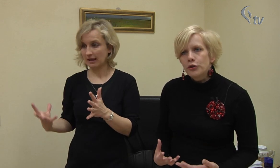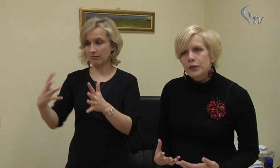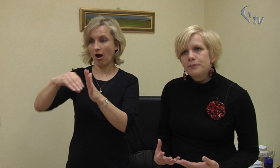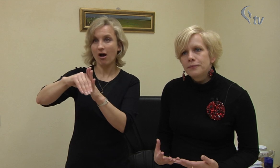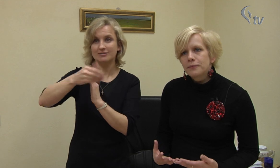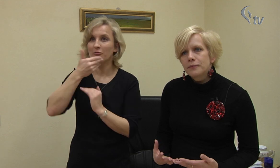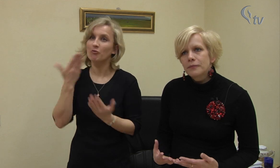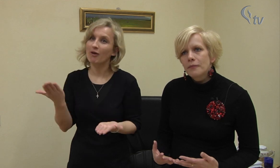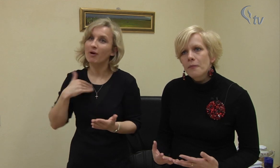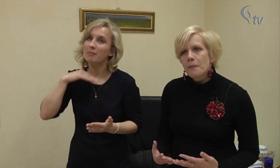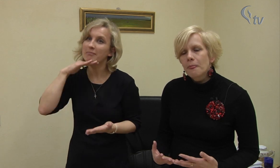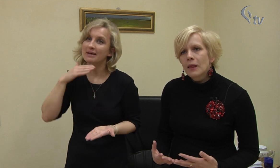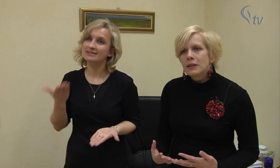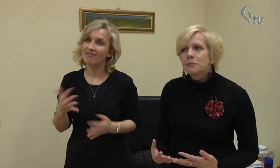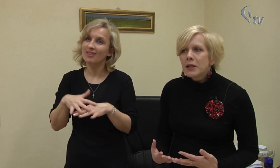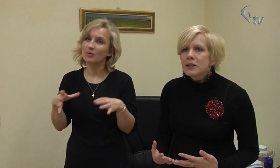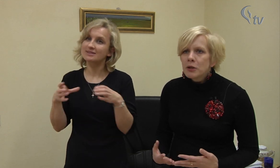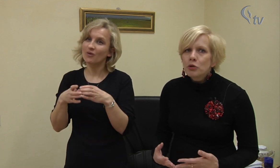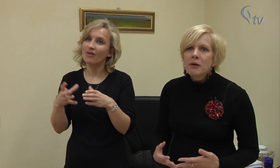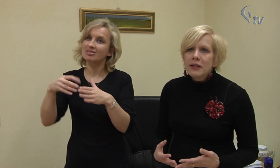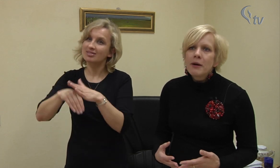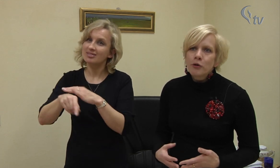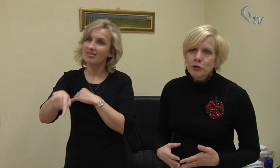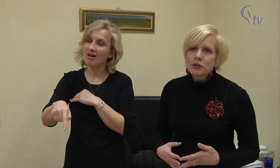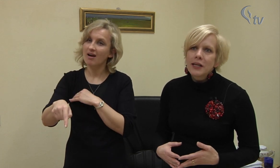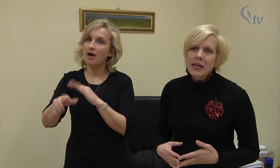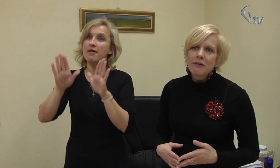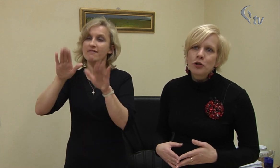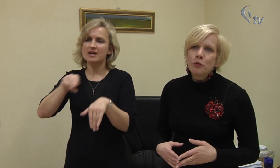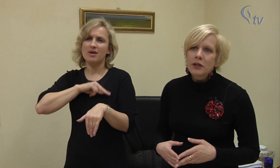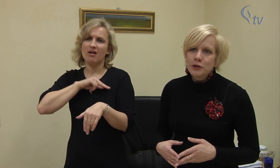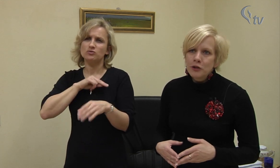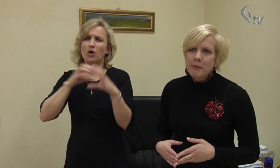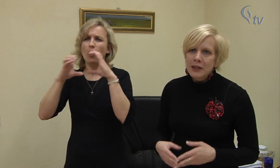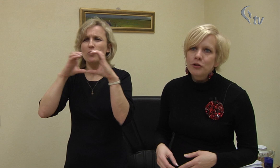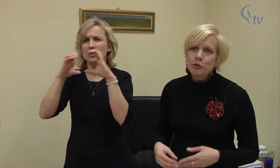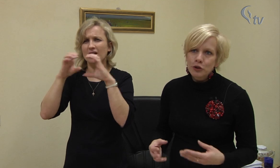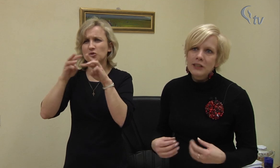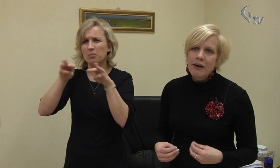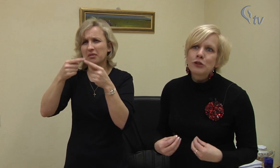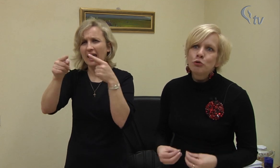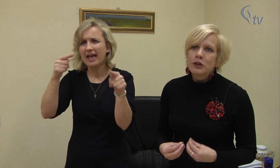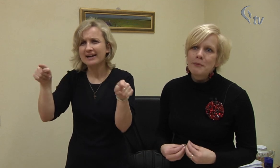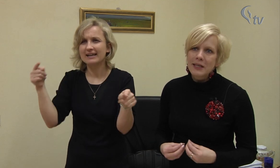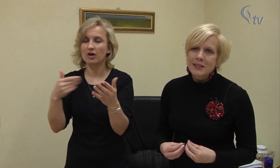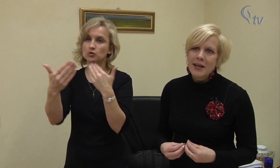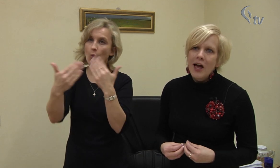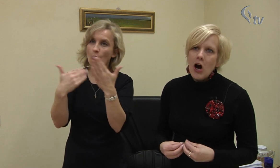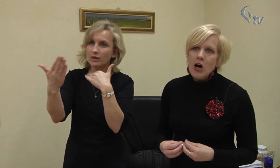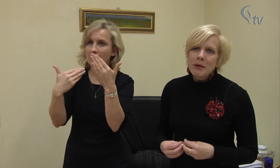ühiskonda. Sest paratamatult me võime ju kasutada erinevaid kommunikatsioonimeetodid üksteise vahel suhtlemiseks, aga me ei